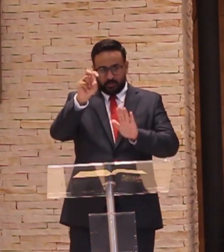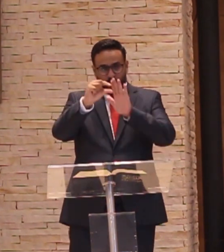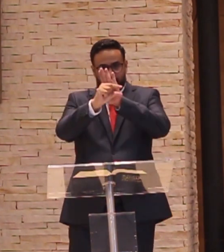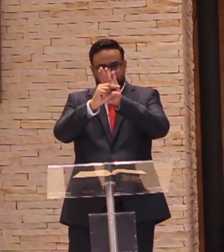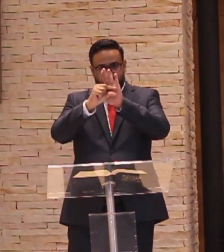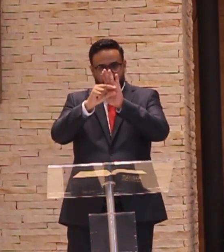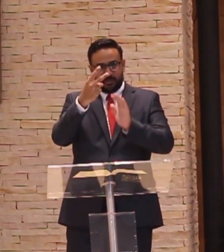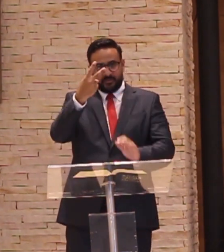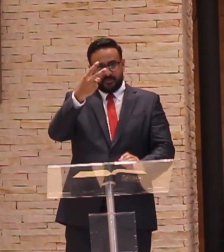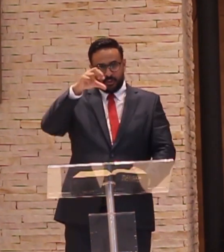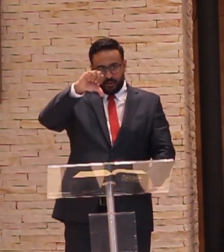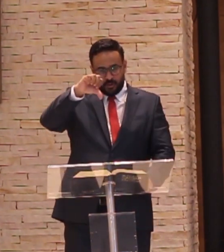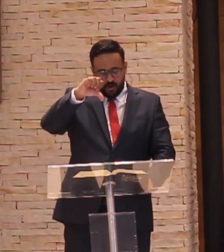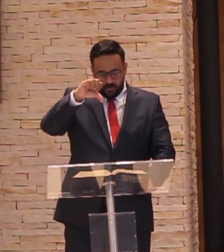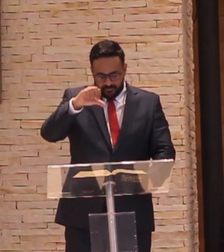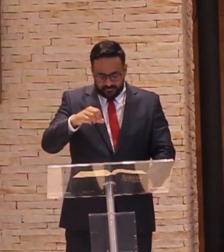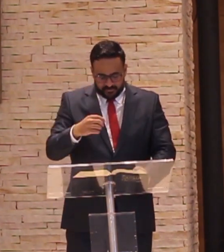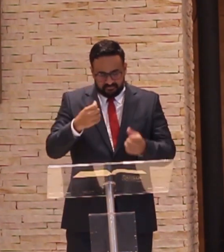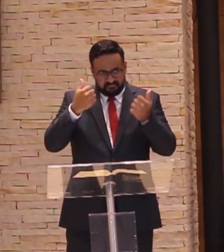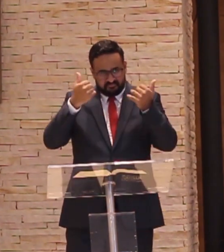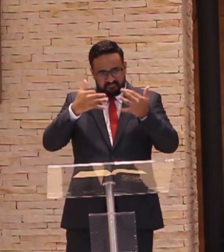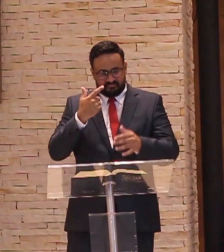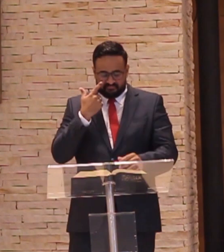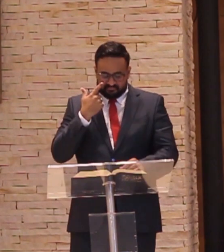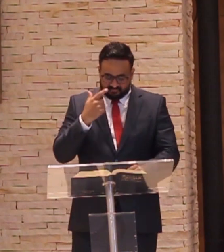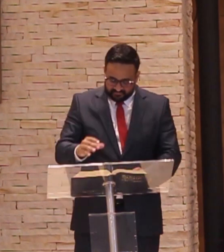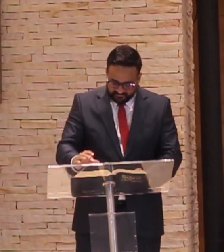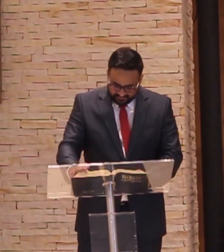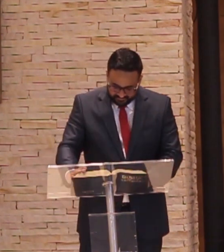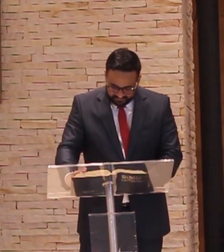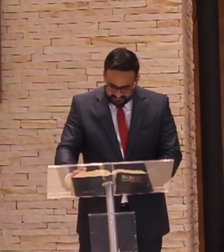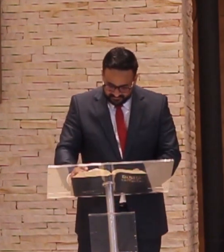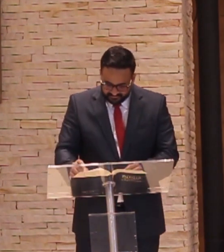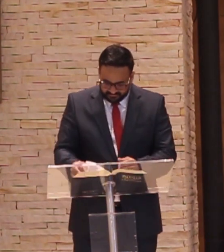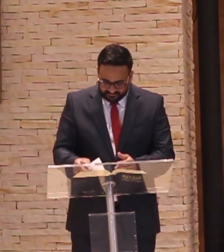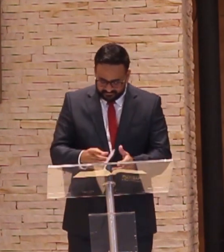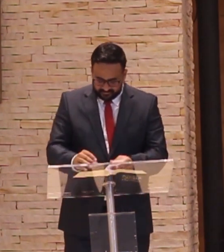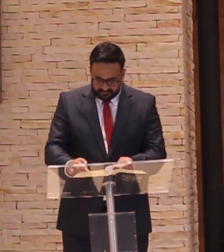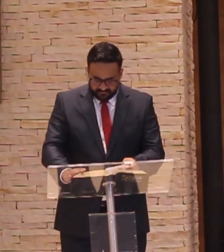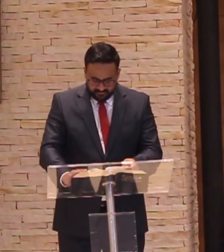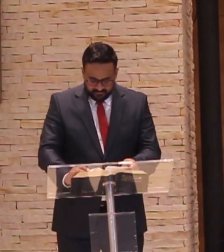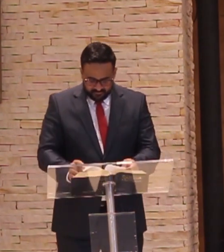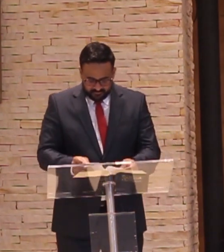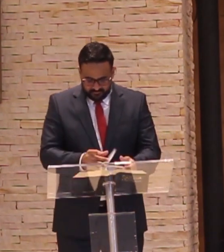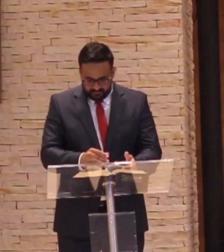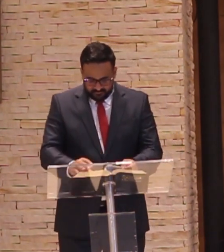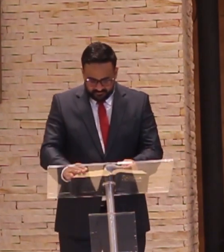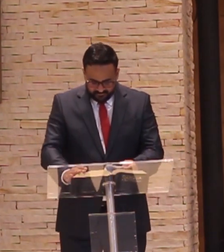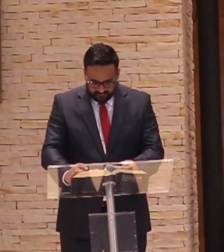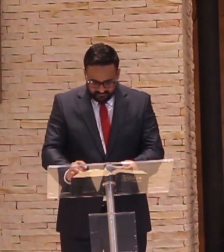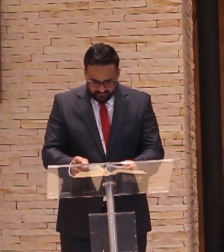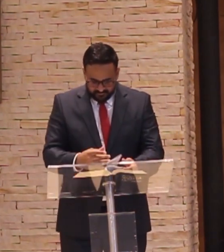no capítulo 5, no verso 29, vamos ver o que está lá.